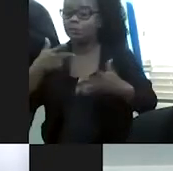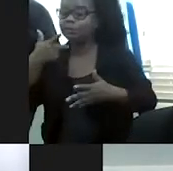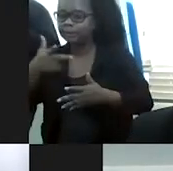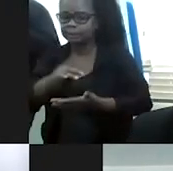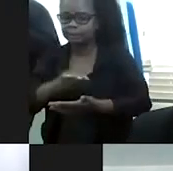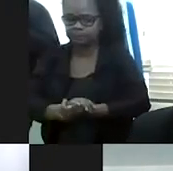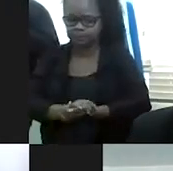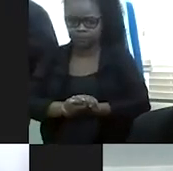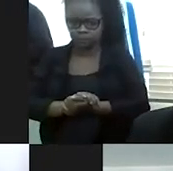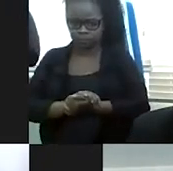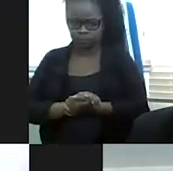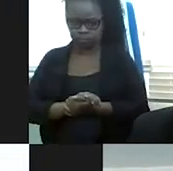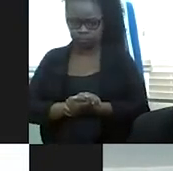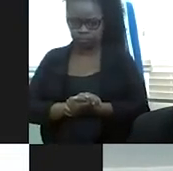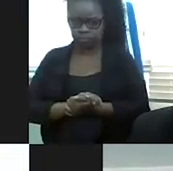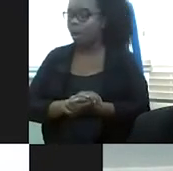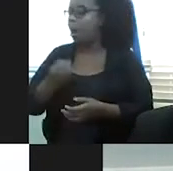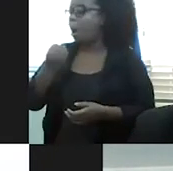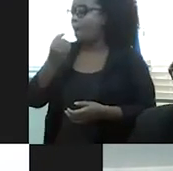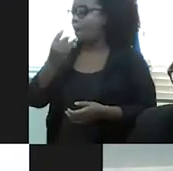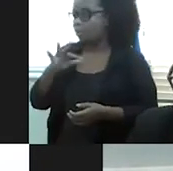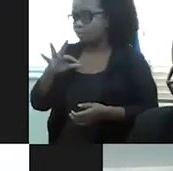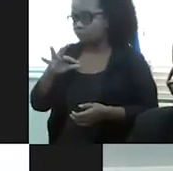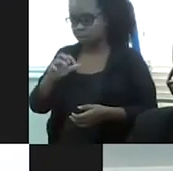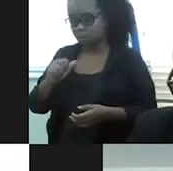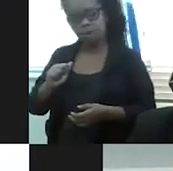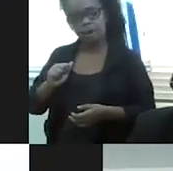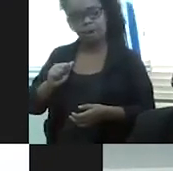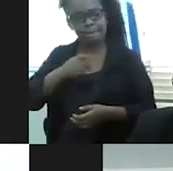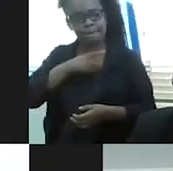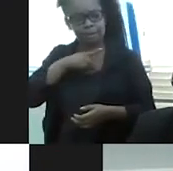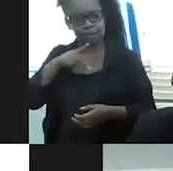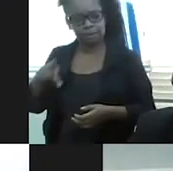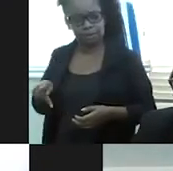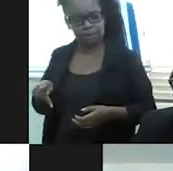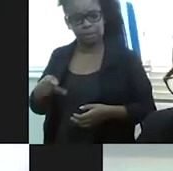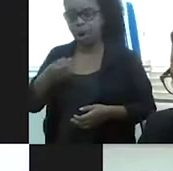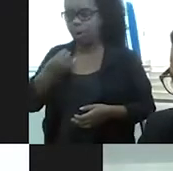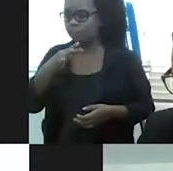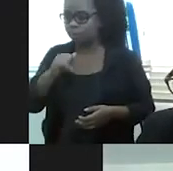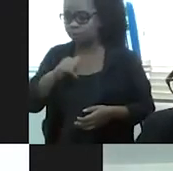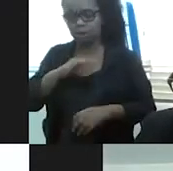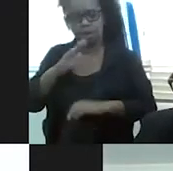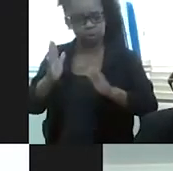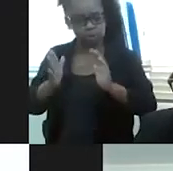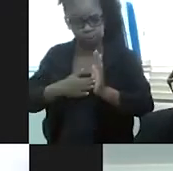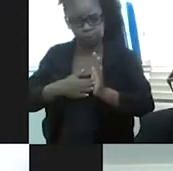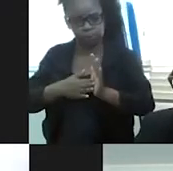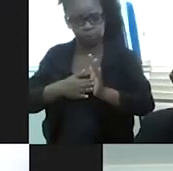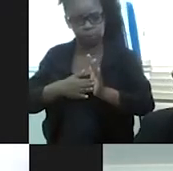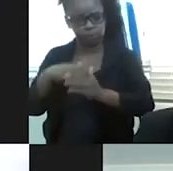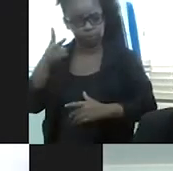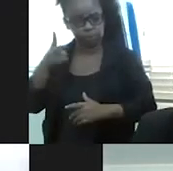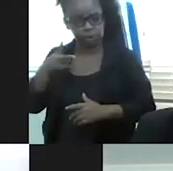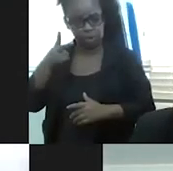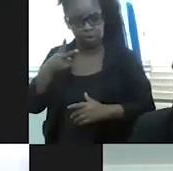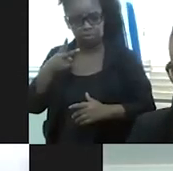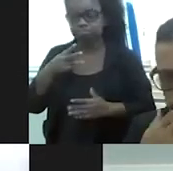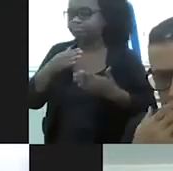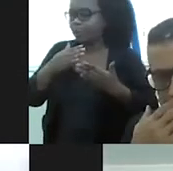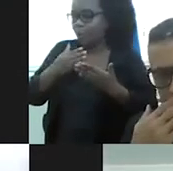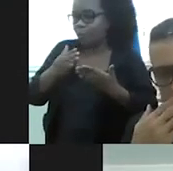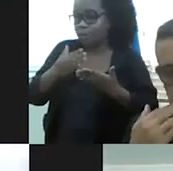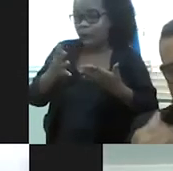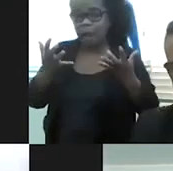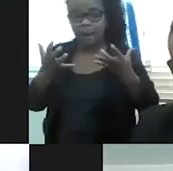presidente. Bom dia, meus novos colegas vereadores. Presidente, inicialmente,